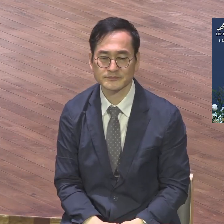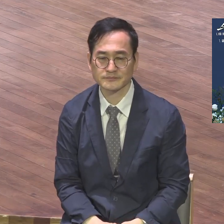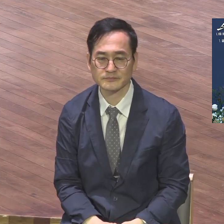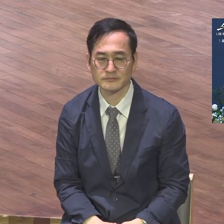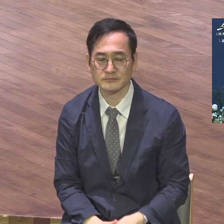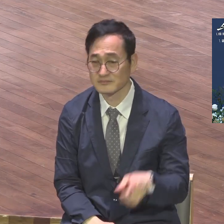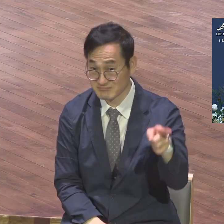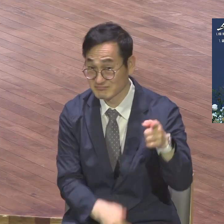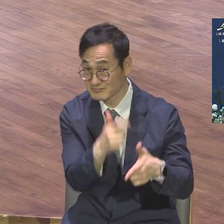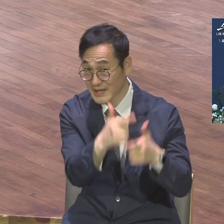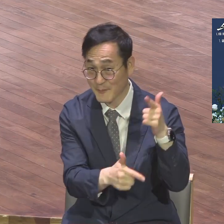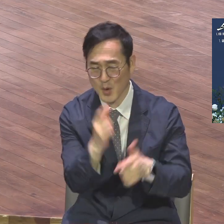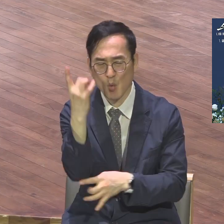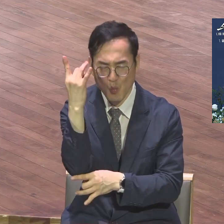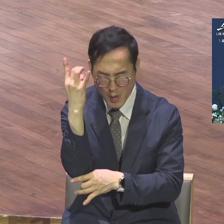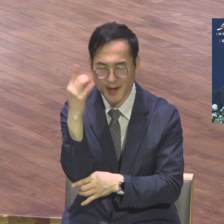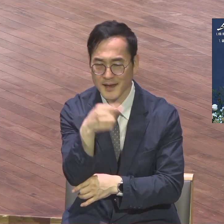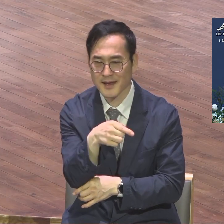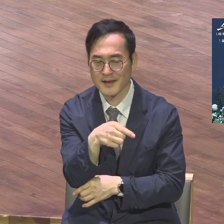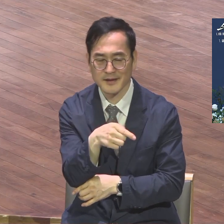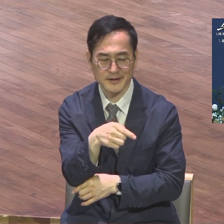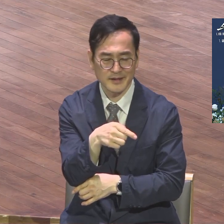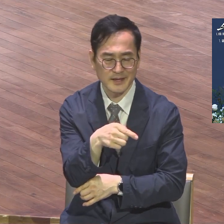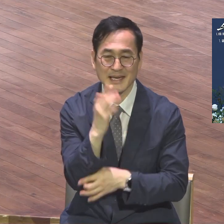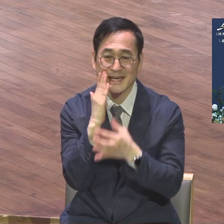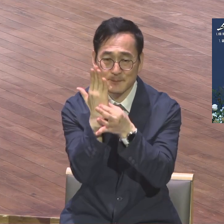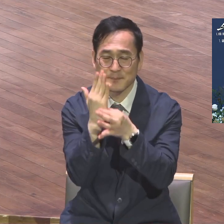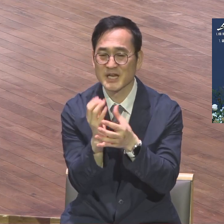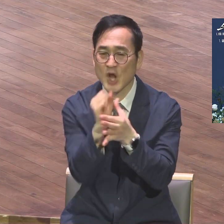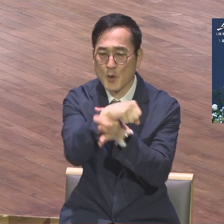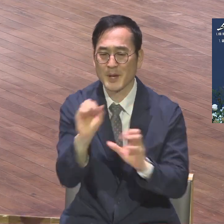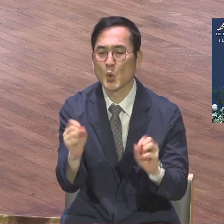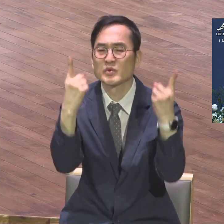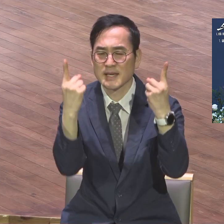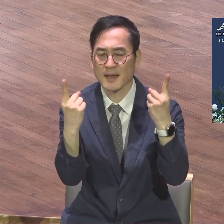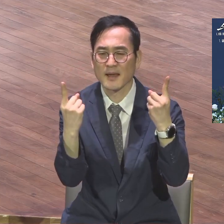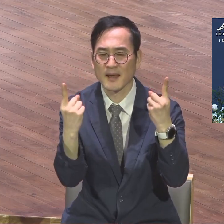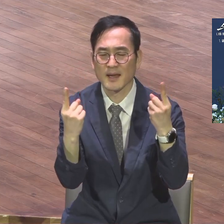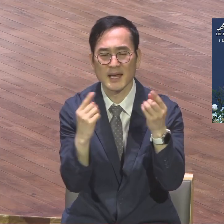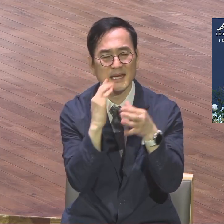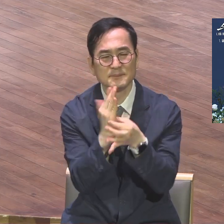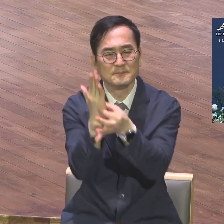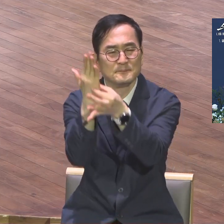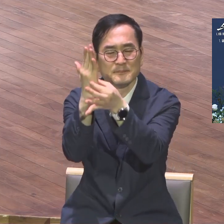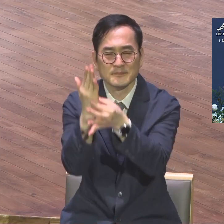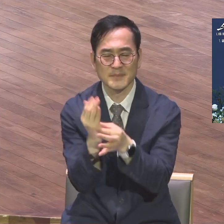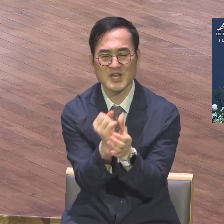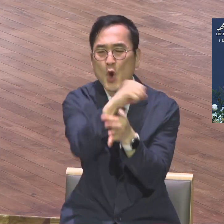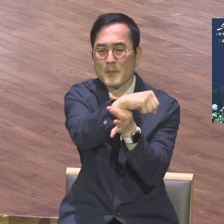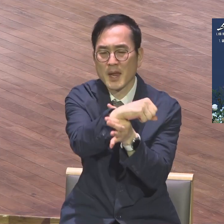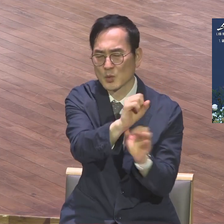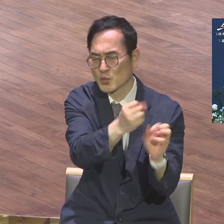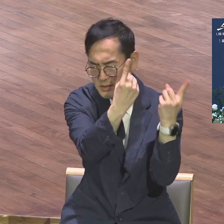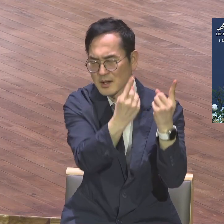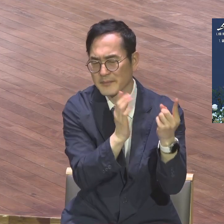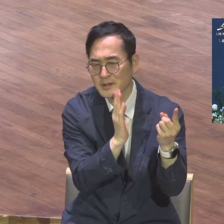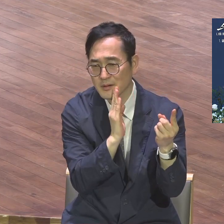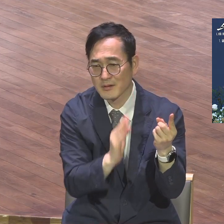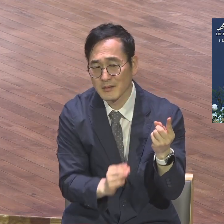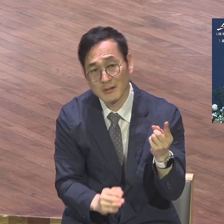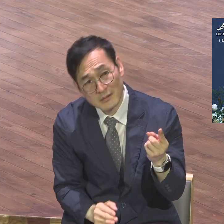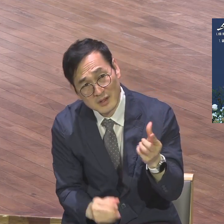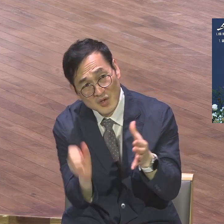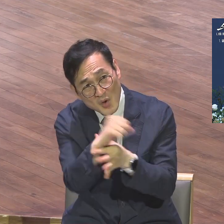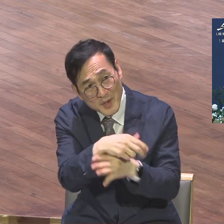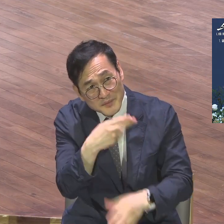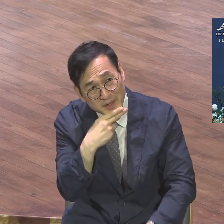무화과나무는 체질적으로 성격상 잎과 열매가 같이 나오게 돼 있어요. 그 잎만 꽉 있는데 열매가